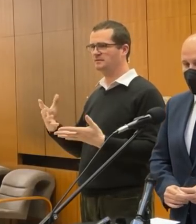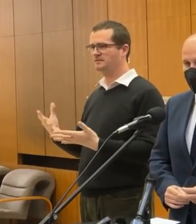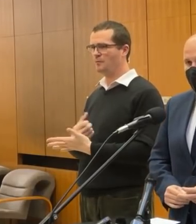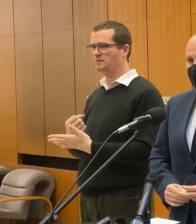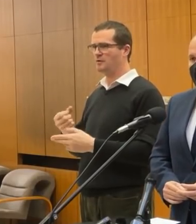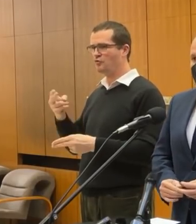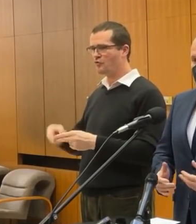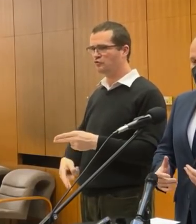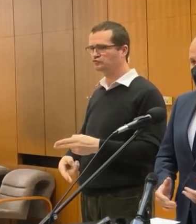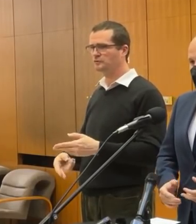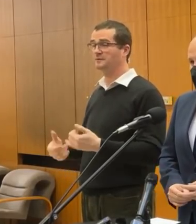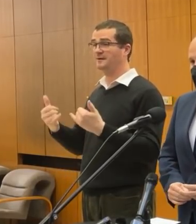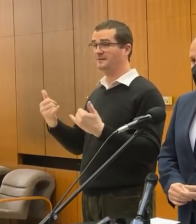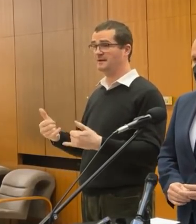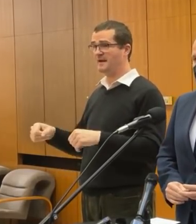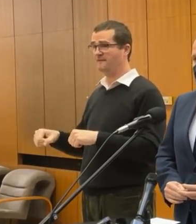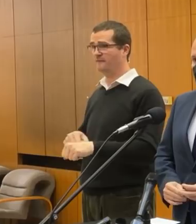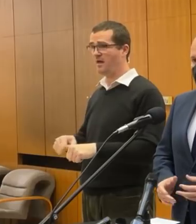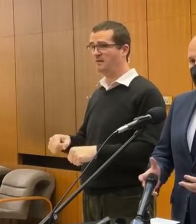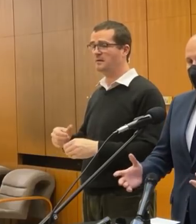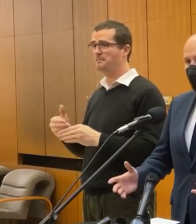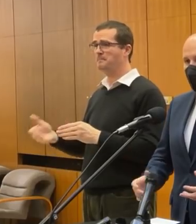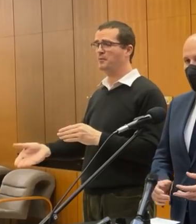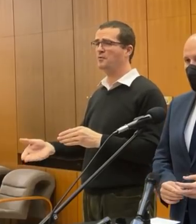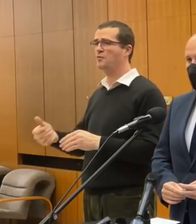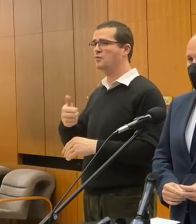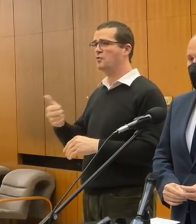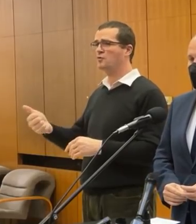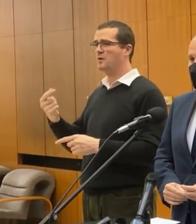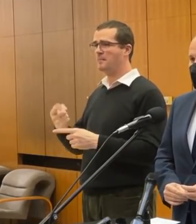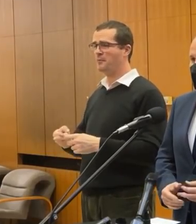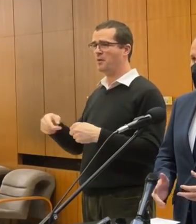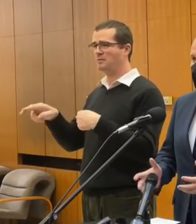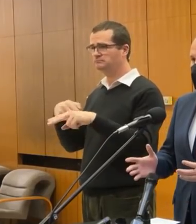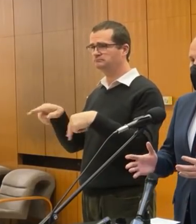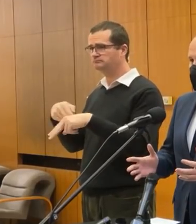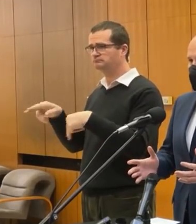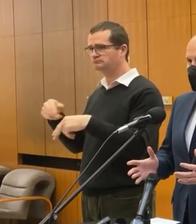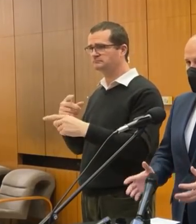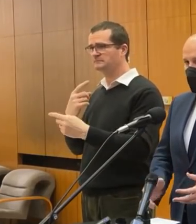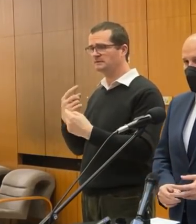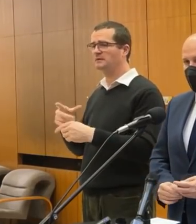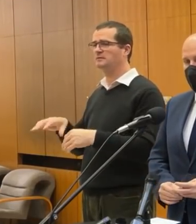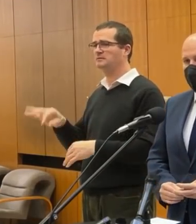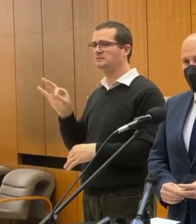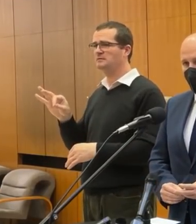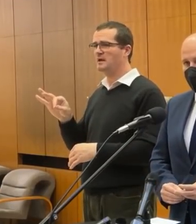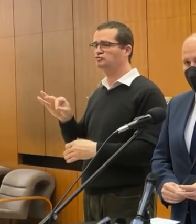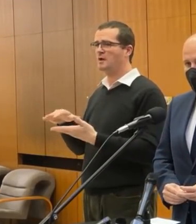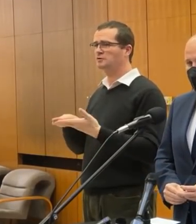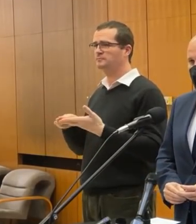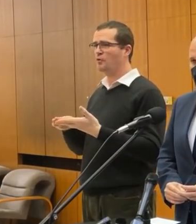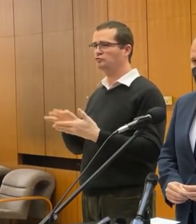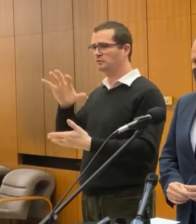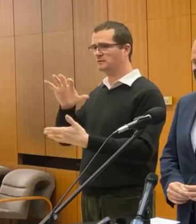nepodarilo uzavrieť. Súčasná vláda po v podstate rok a pol trvajúcich diskusiách našla